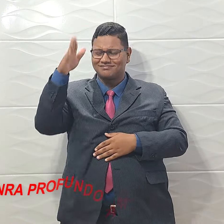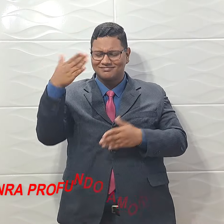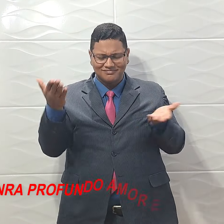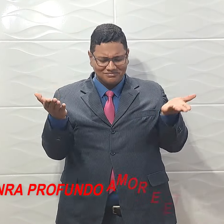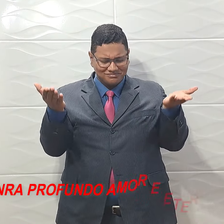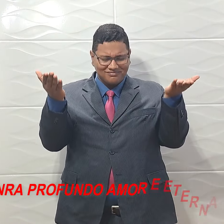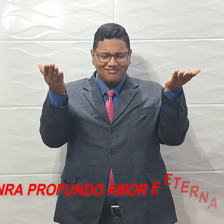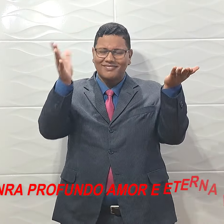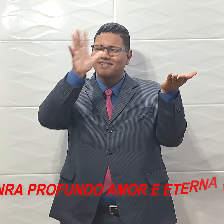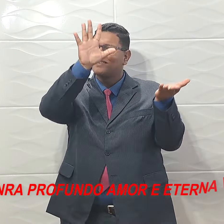respeito, honra,